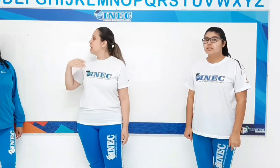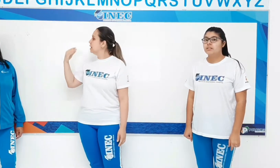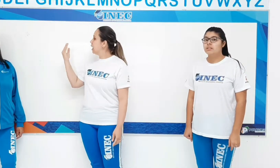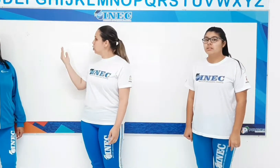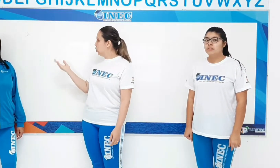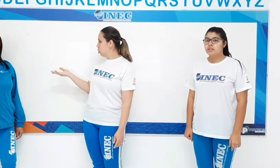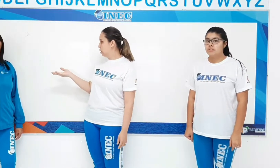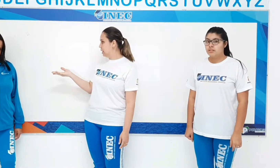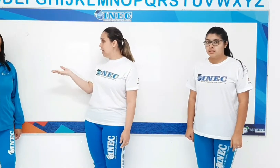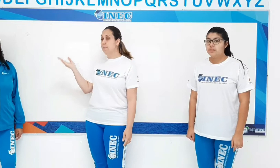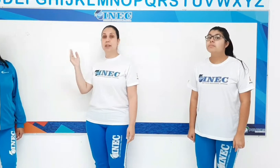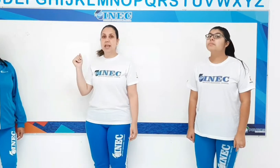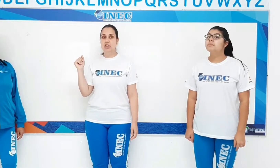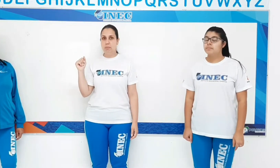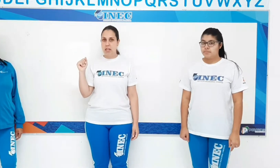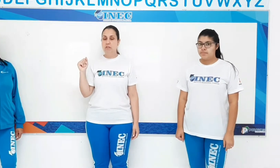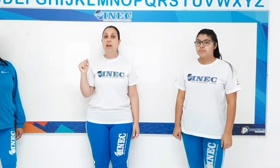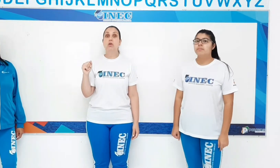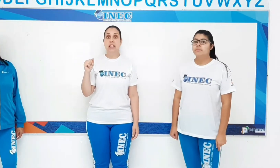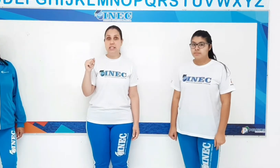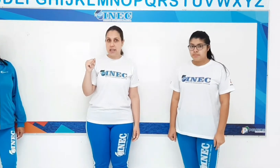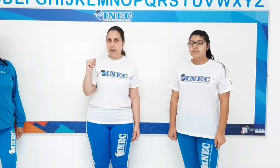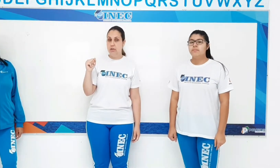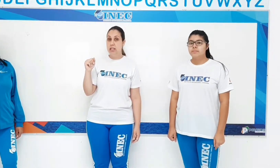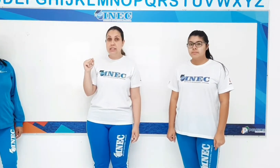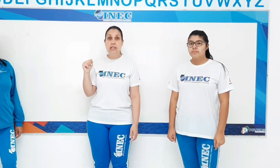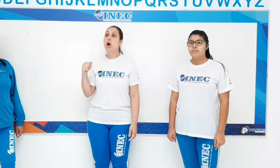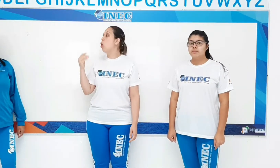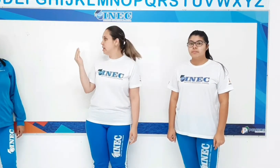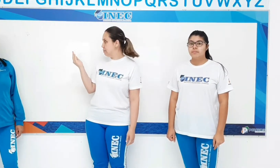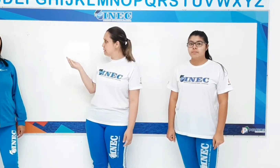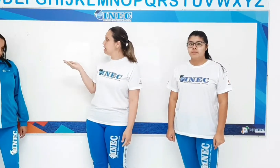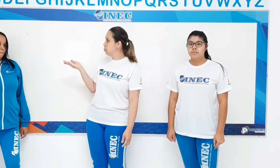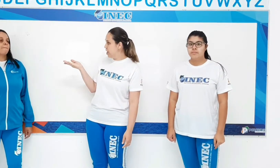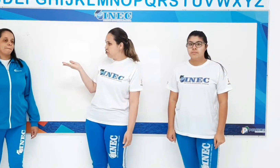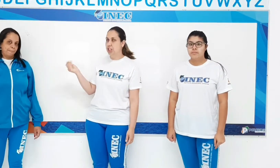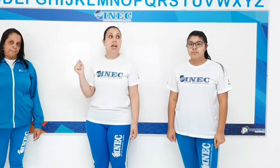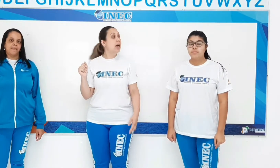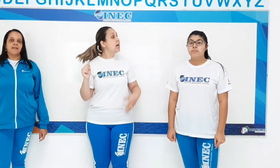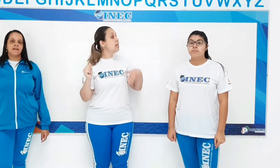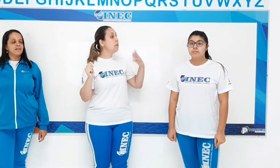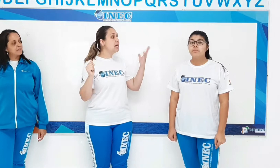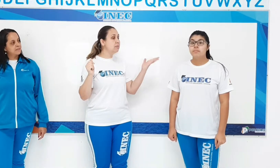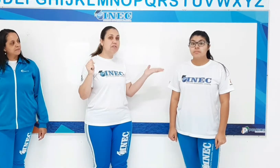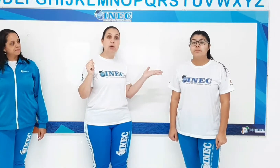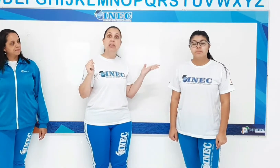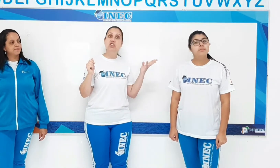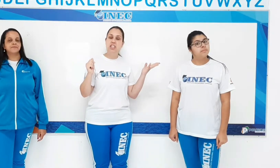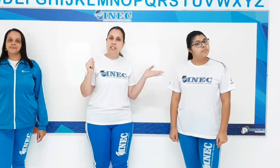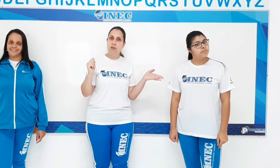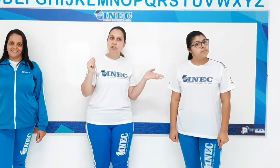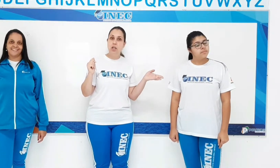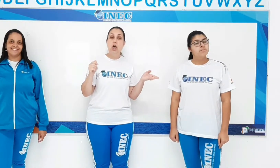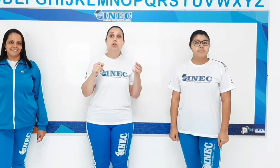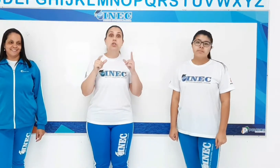coisa da nota, né, que a Tia Maria falou das cédulas, ou até mesmo da moedinha, e da mesma forma da